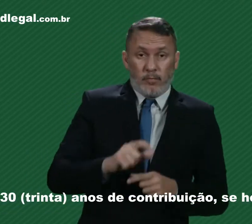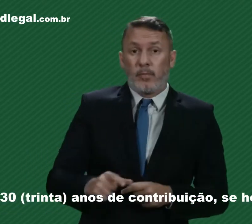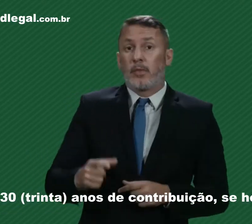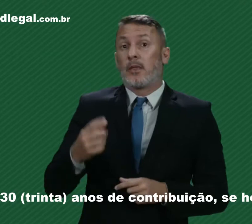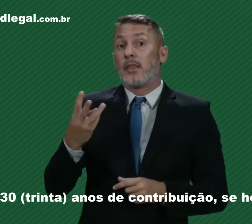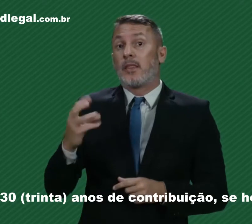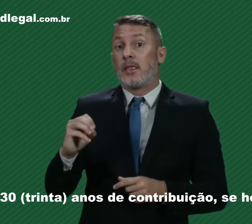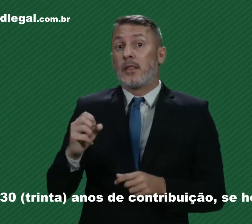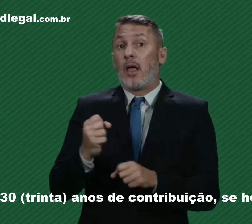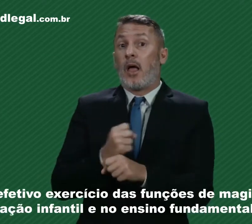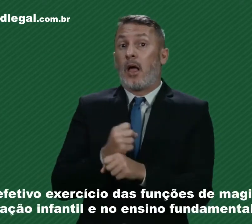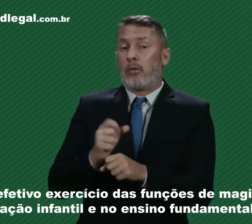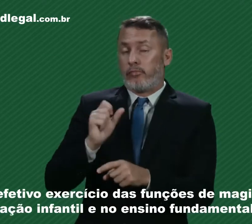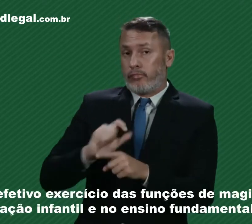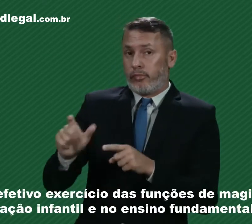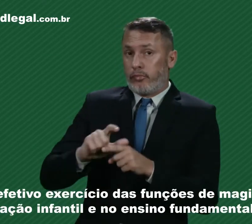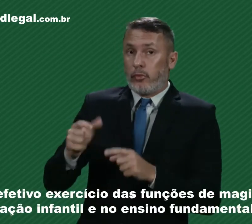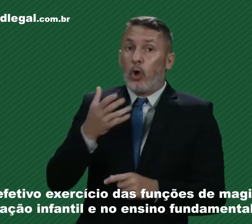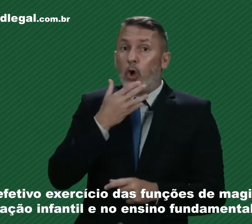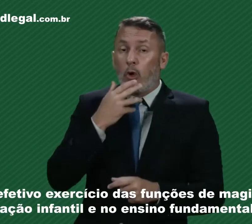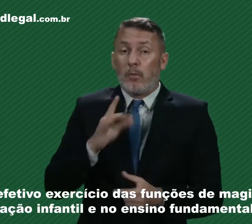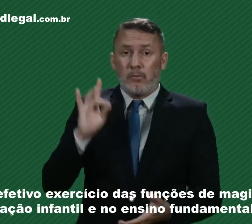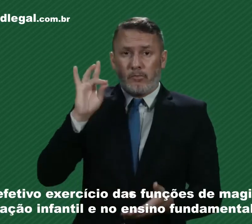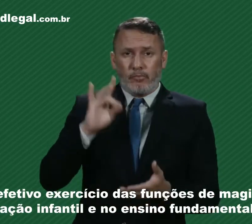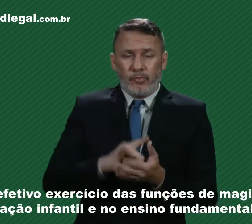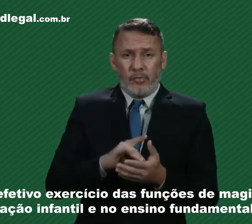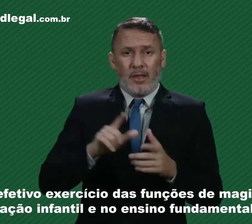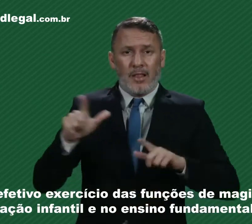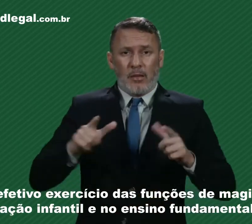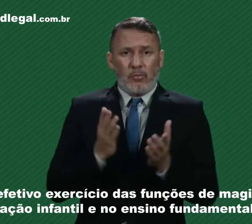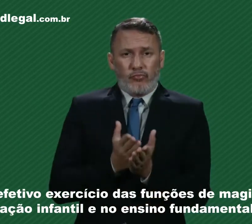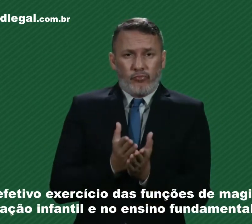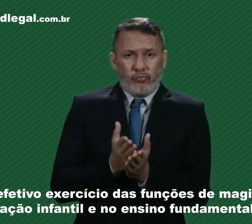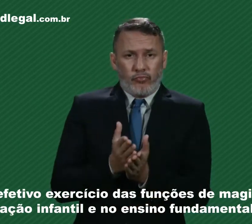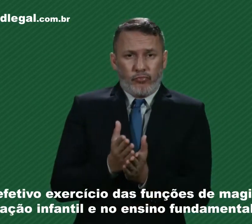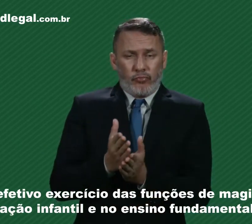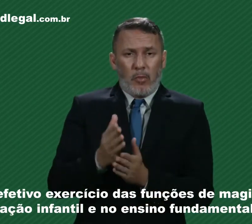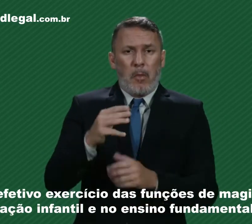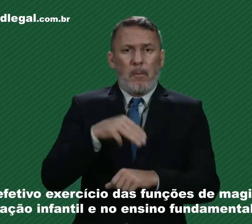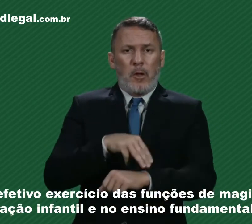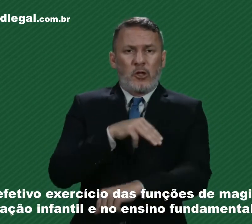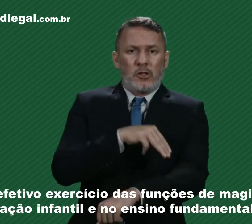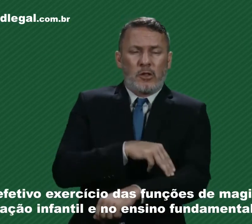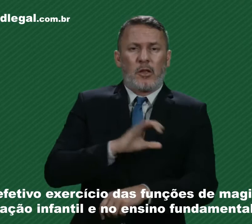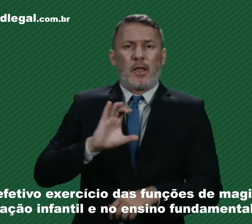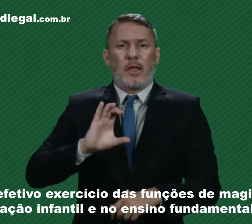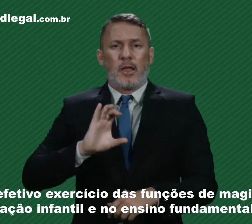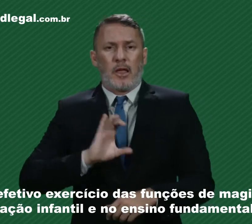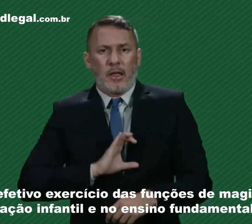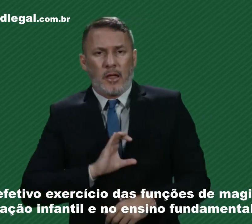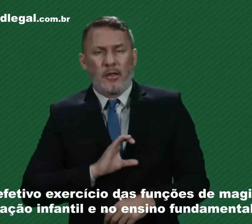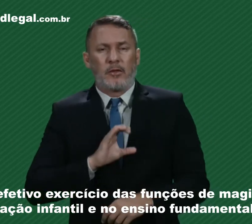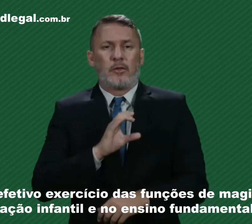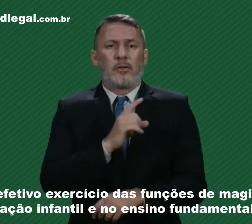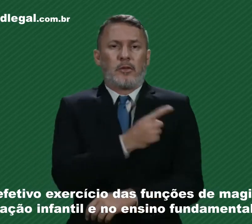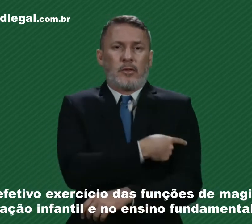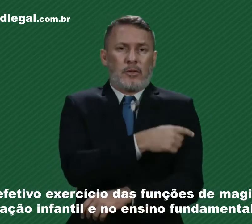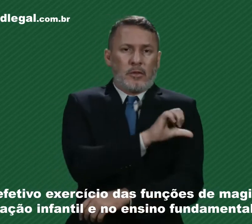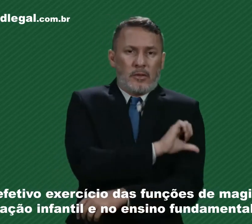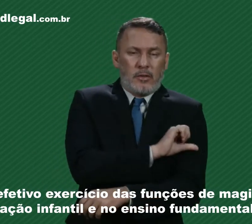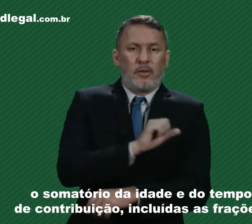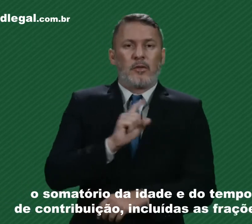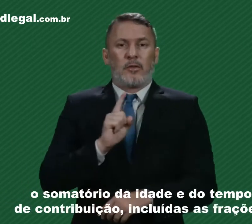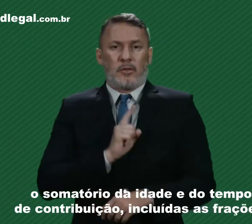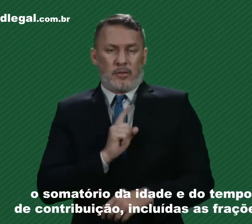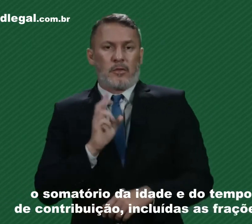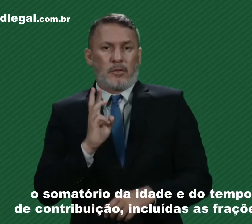de contribuição se homem em efetivo exercício das funções de magistério na educação infantil e no ensino fundamental e